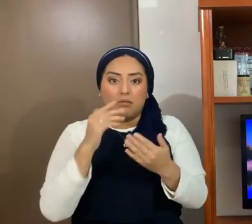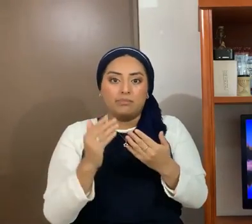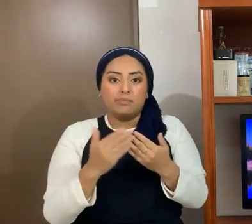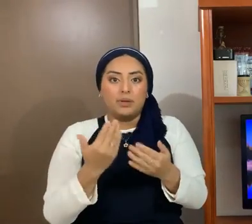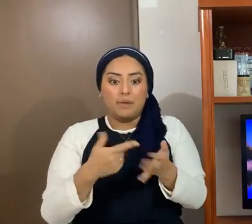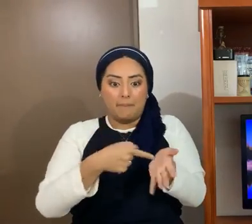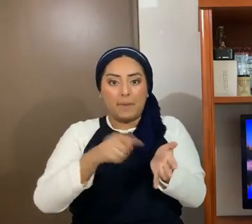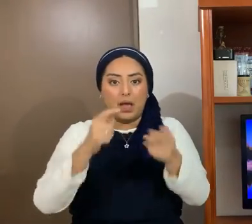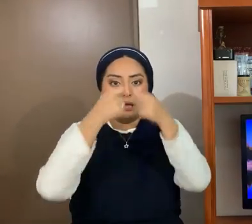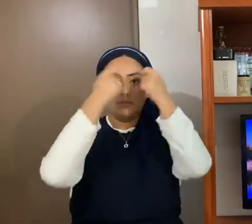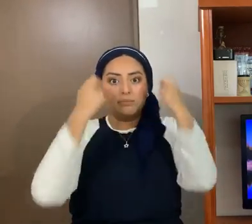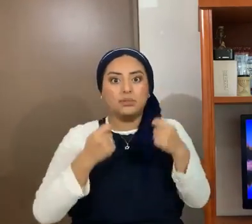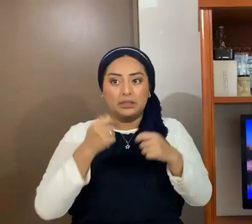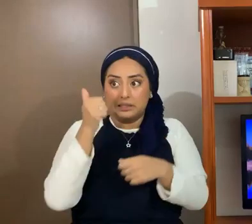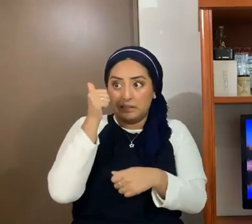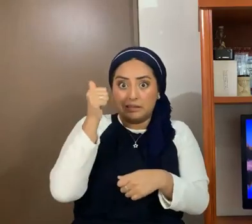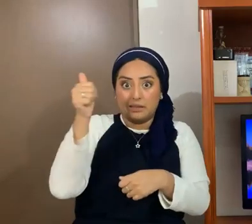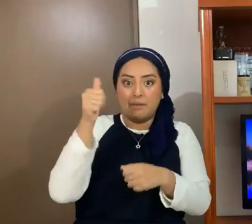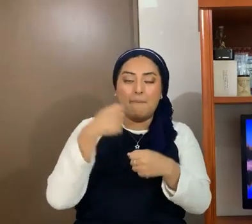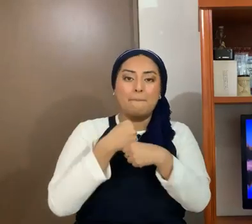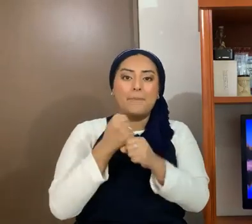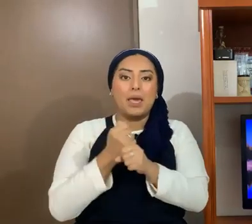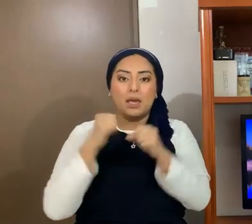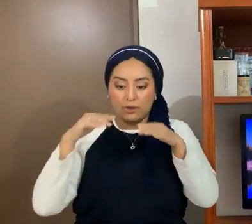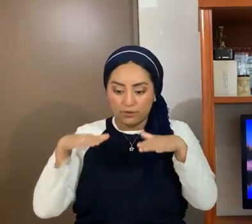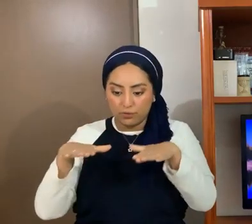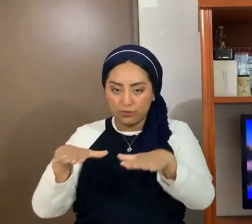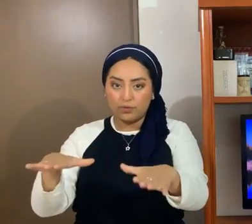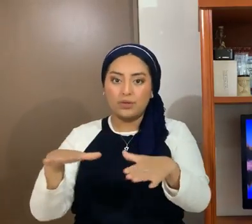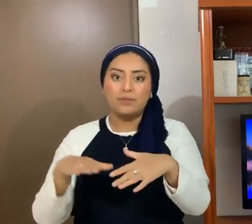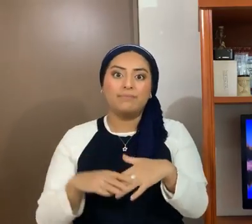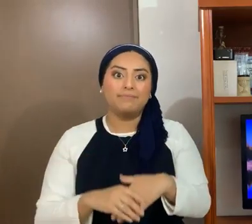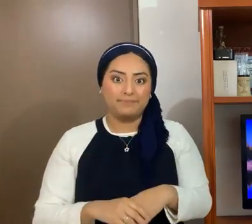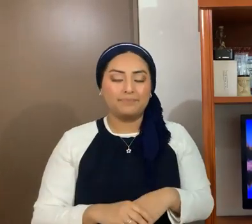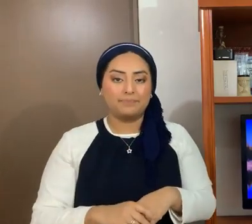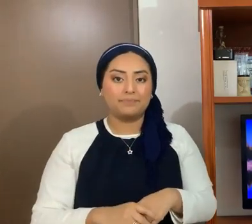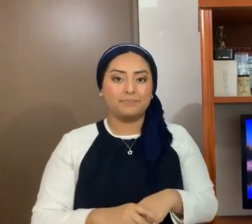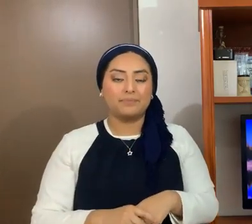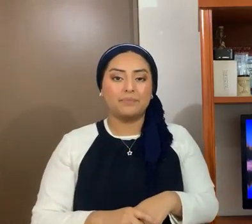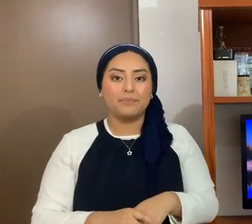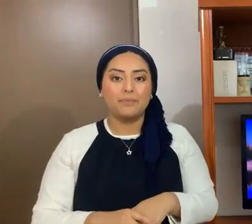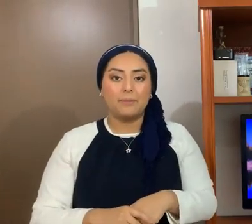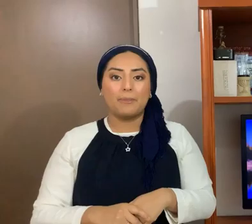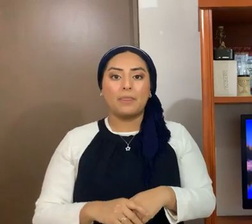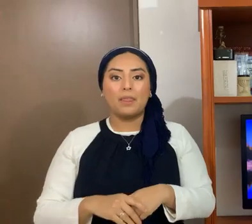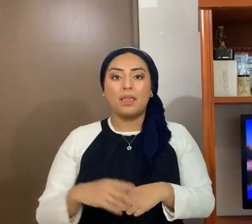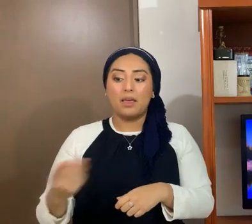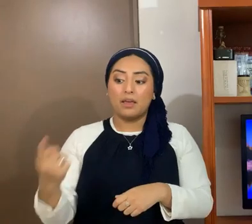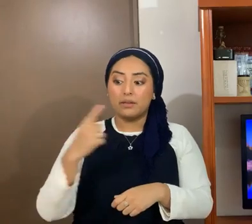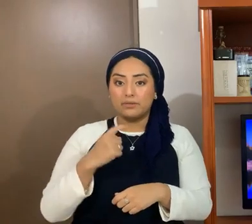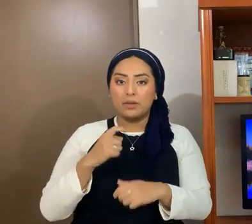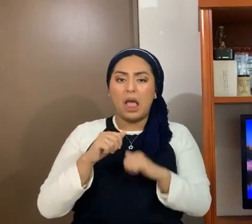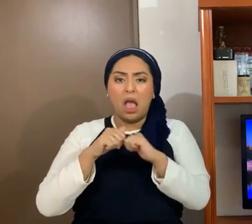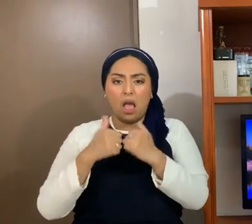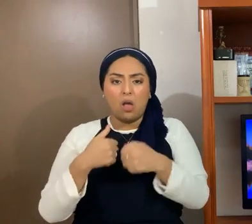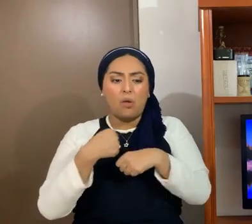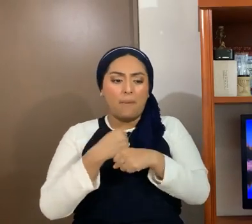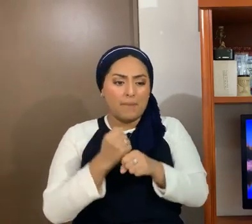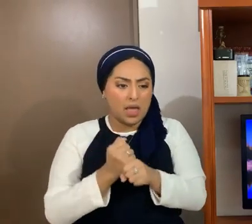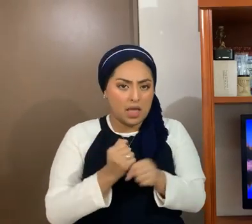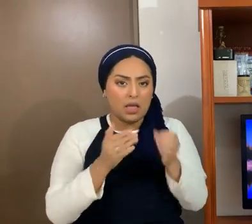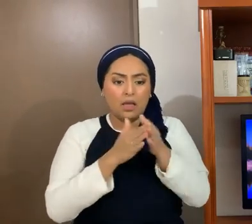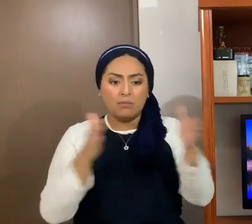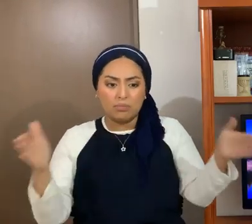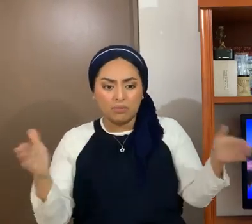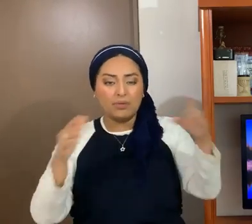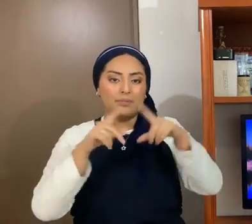conseguir la vestimenta, batallan, entonces a veces se la tienen que hacer ellos mismos. Para eso, pues bueno, piden las instrucciones de cómo deben de hacerlo,